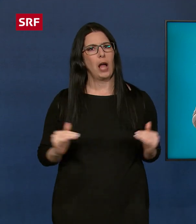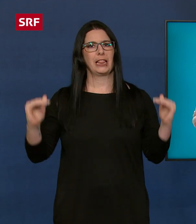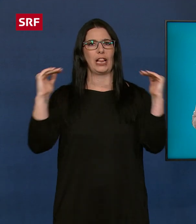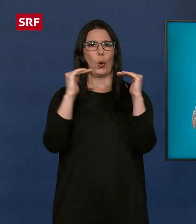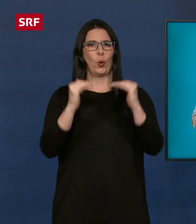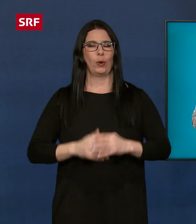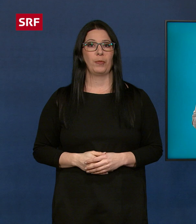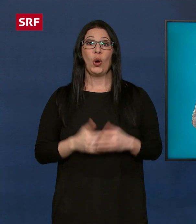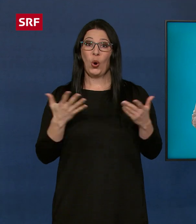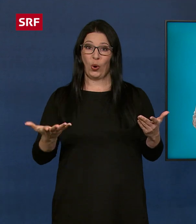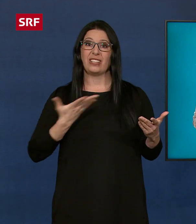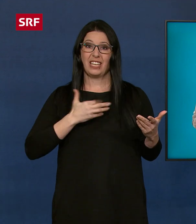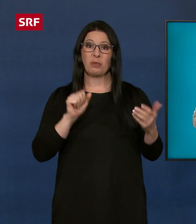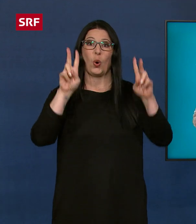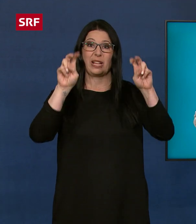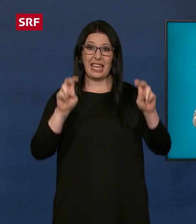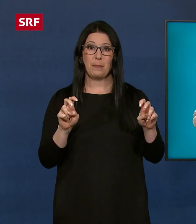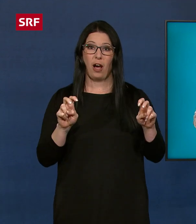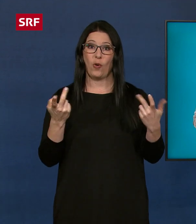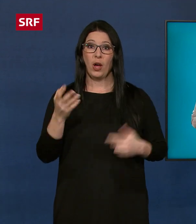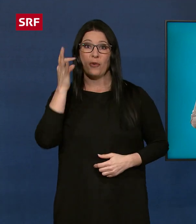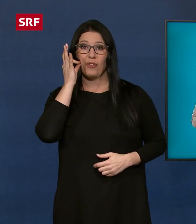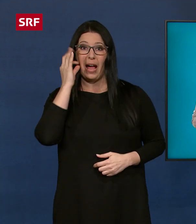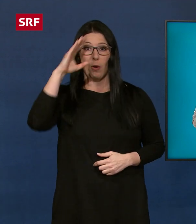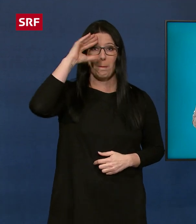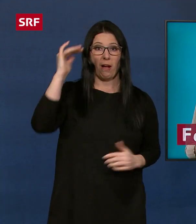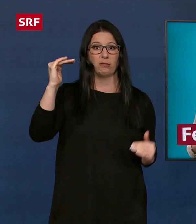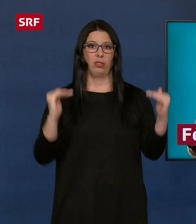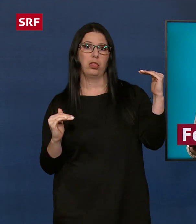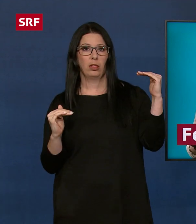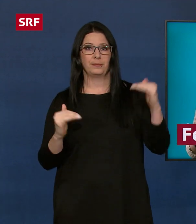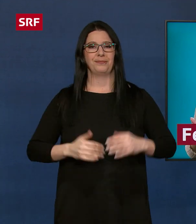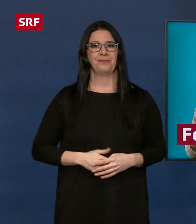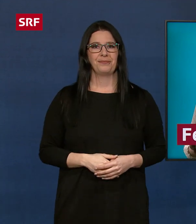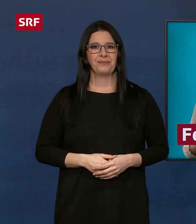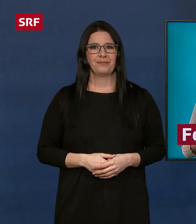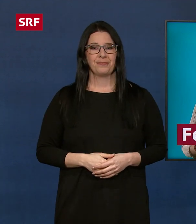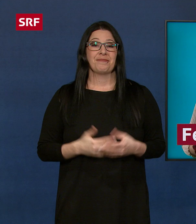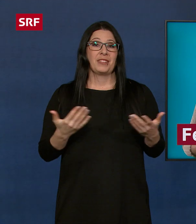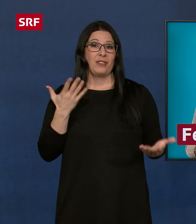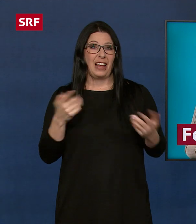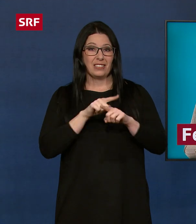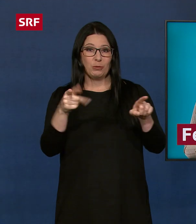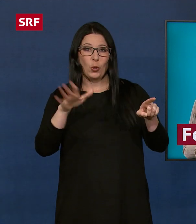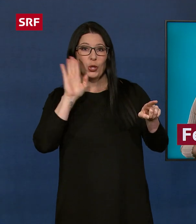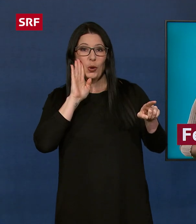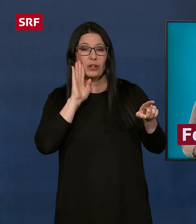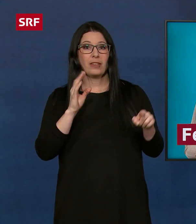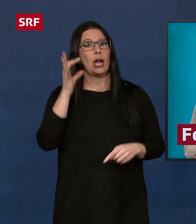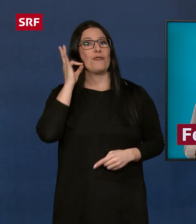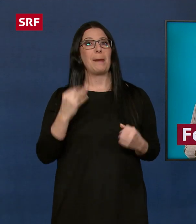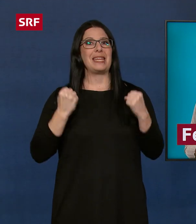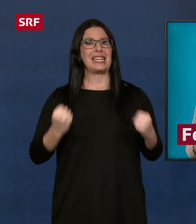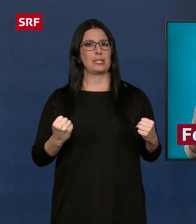Und es gibt auch heute noch Sachen, wo Frauen noch nicht gleich berechtigt sind. In diesem Zusammenhang hast du vielleicht auch schon einmal das Wort Feminismus